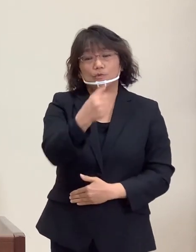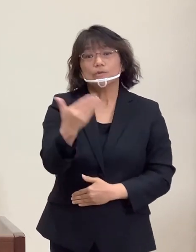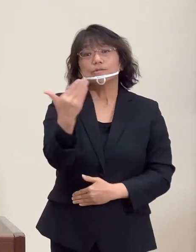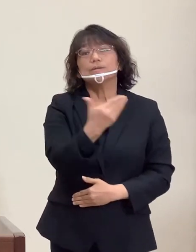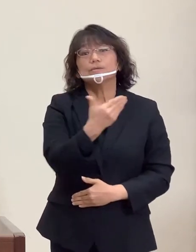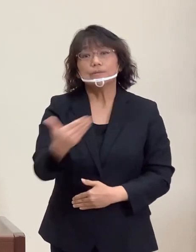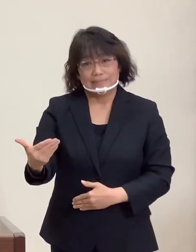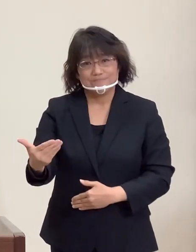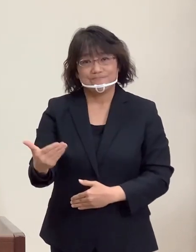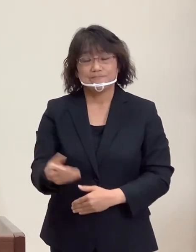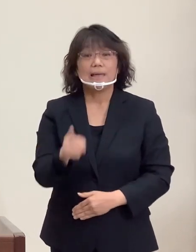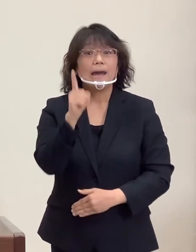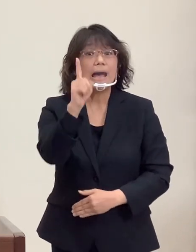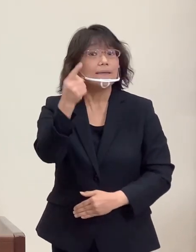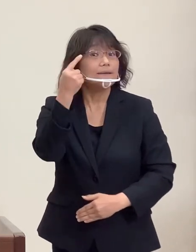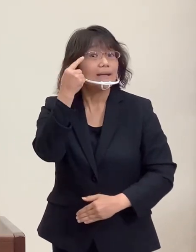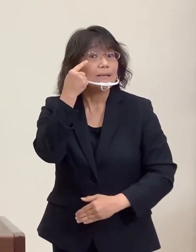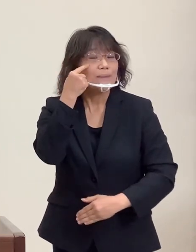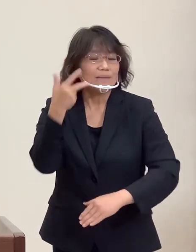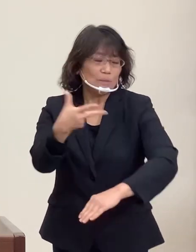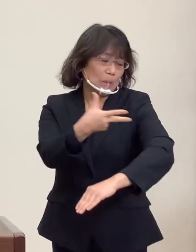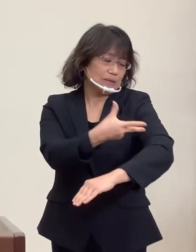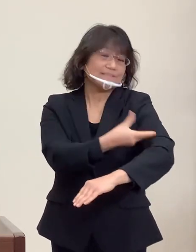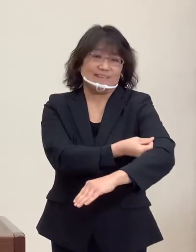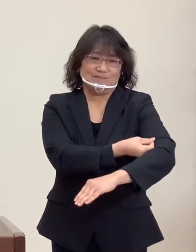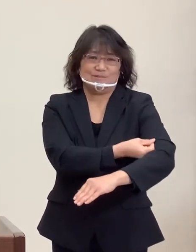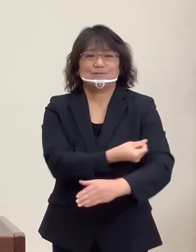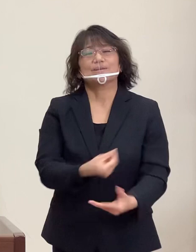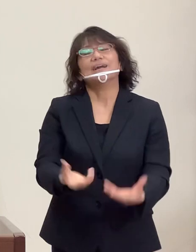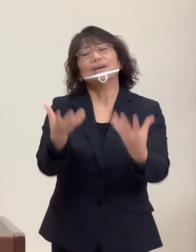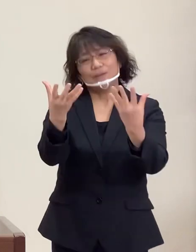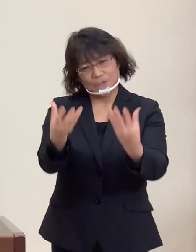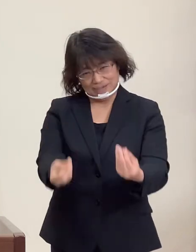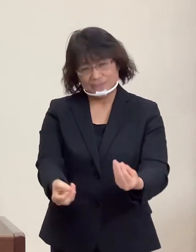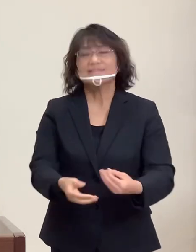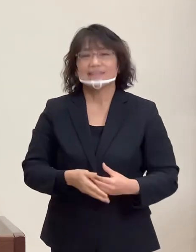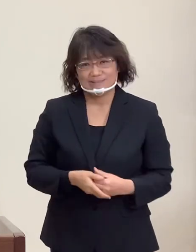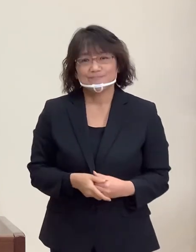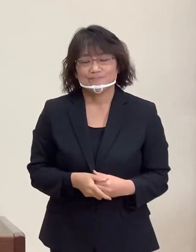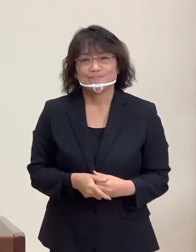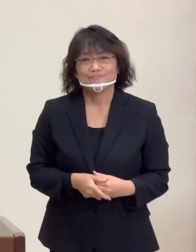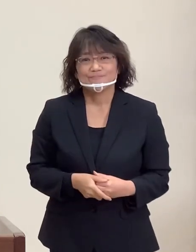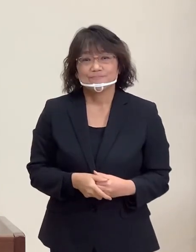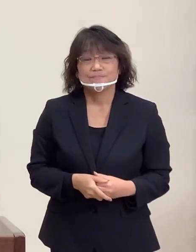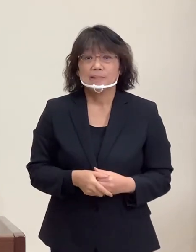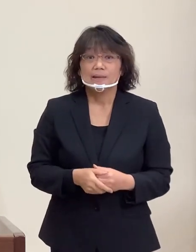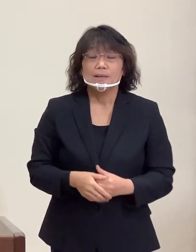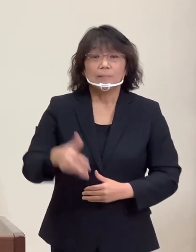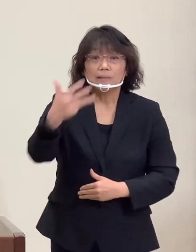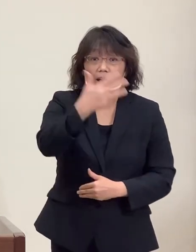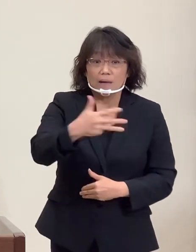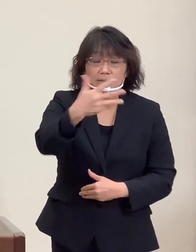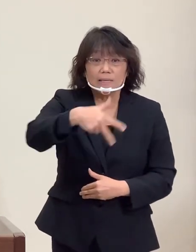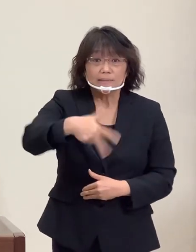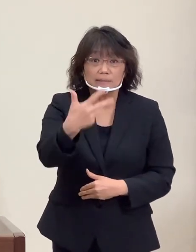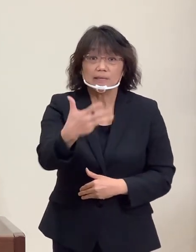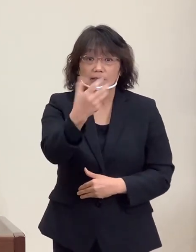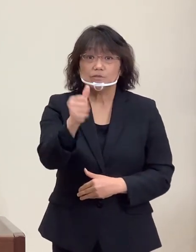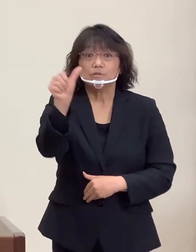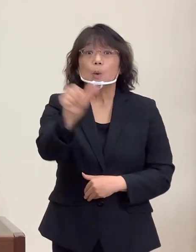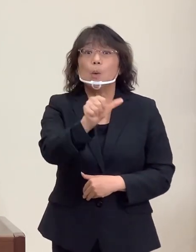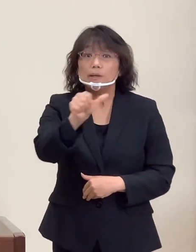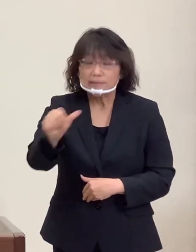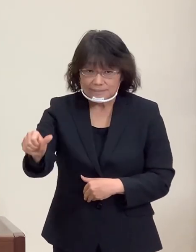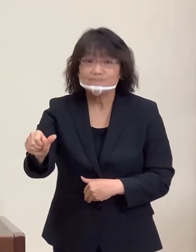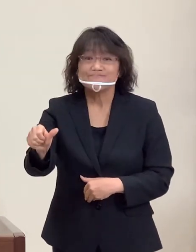の方に対して代表第の折衝を行う受けてをいただくことができましたまた8785人の